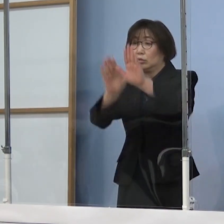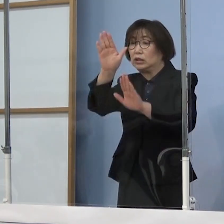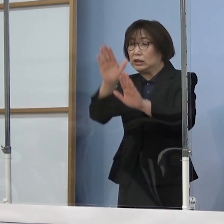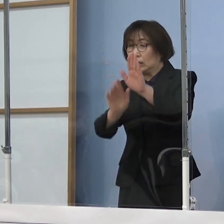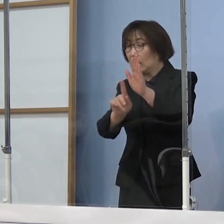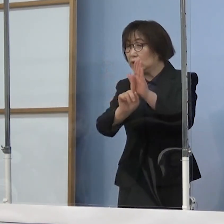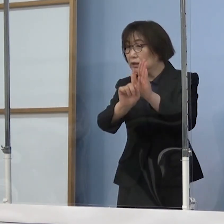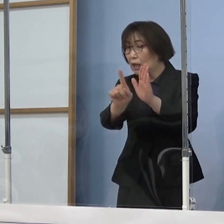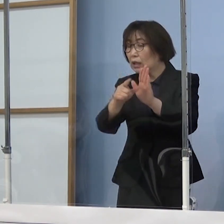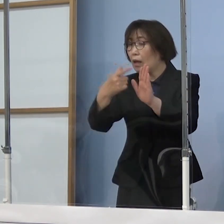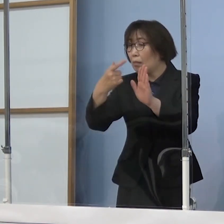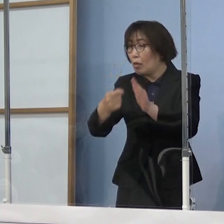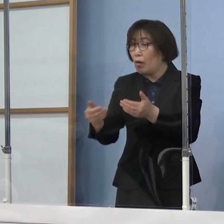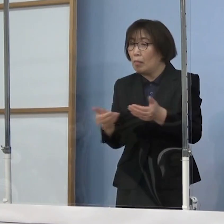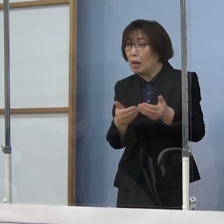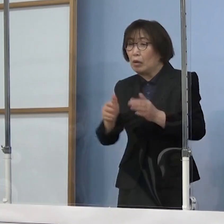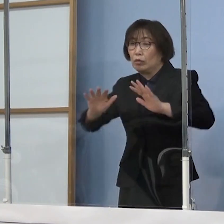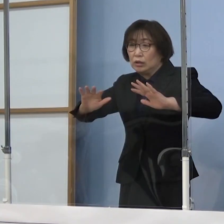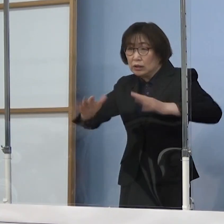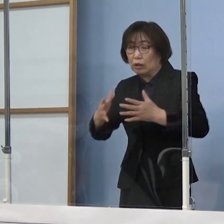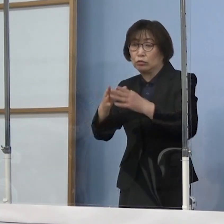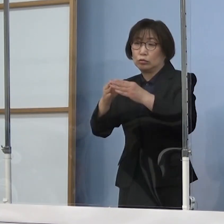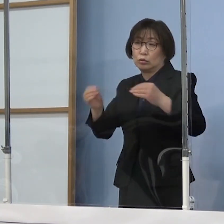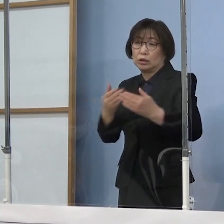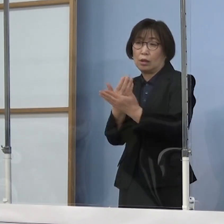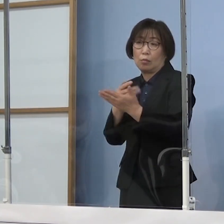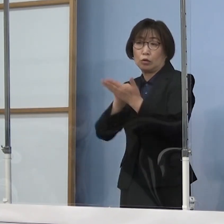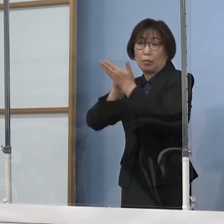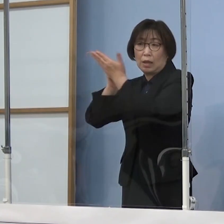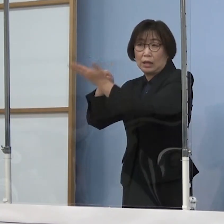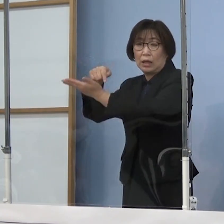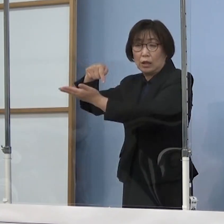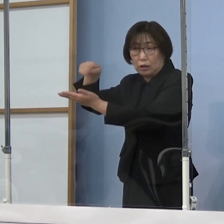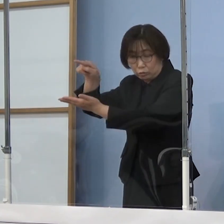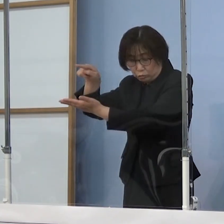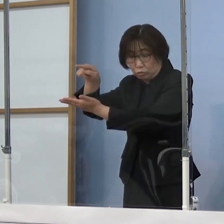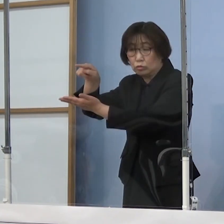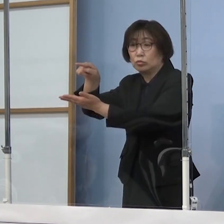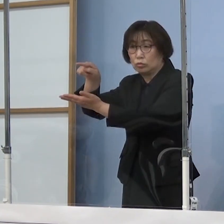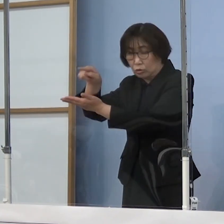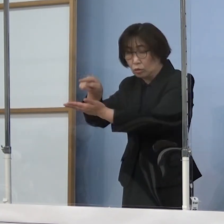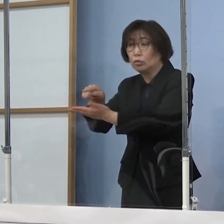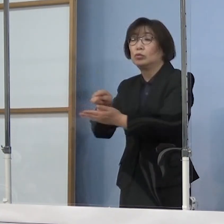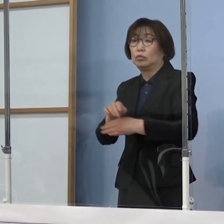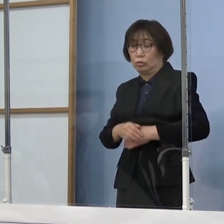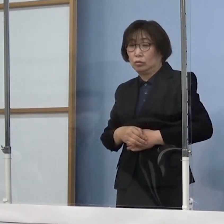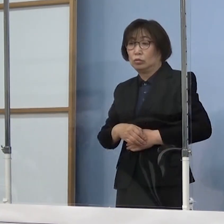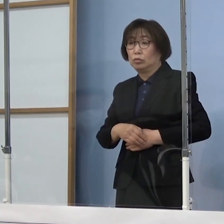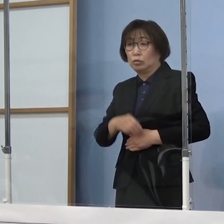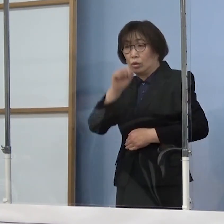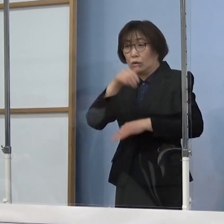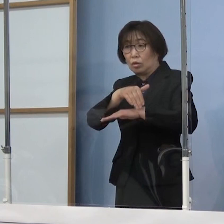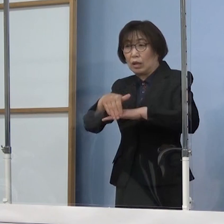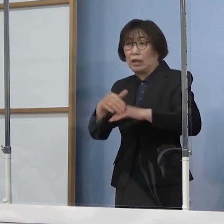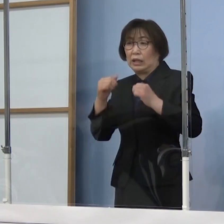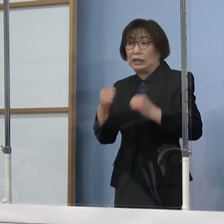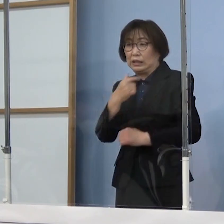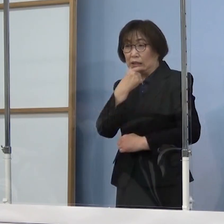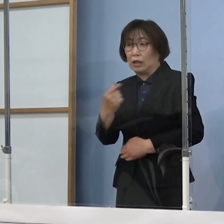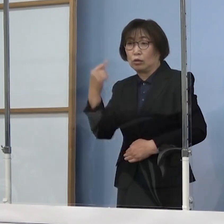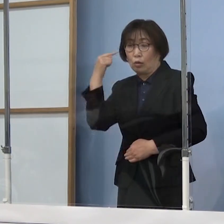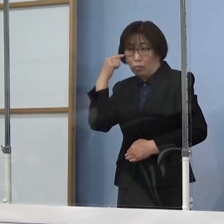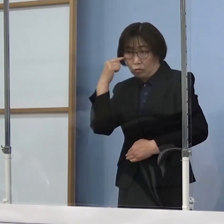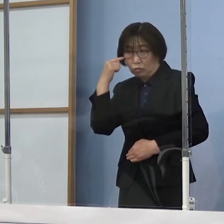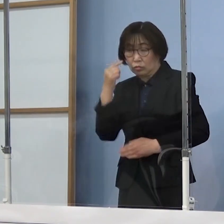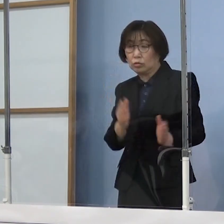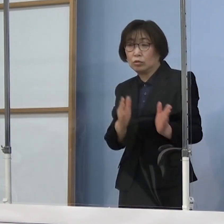についても躊躇なく国に求めていく、こうした形を取っていければと、このように考えております。そこで県